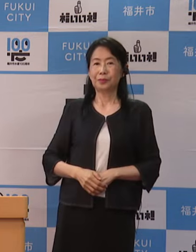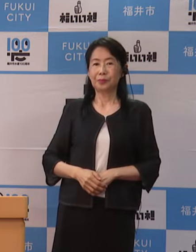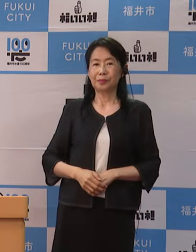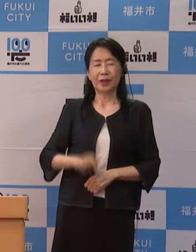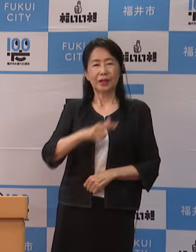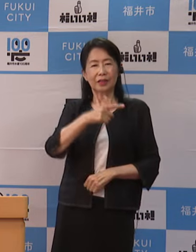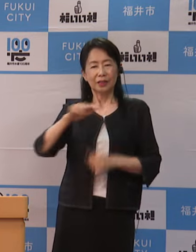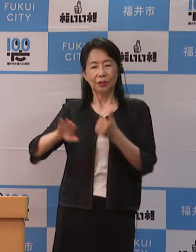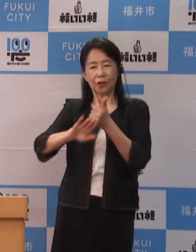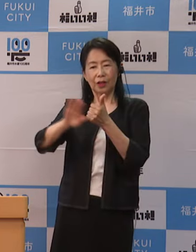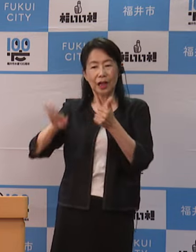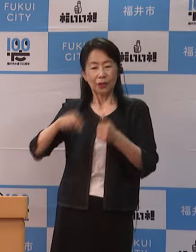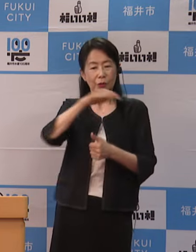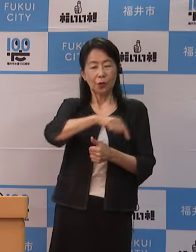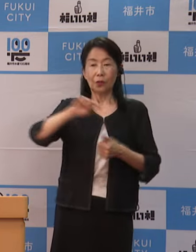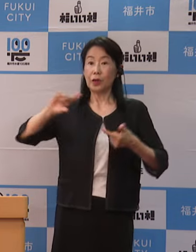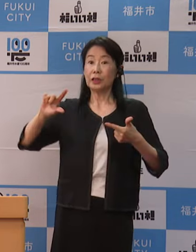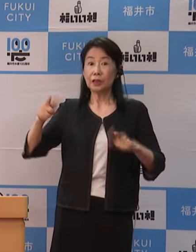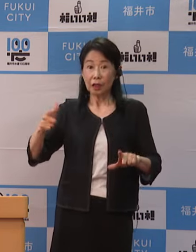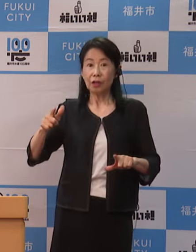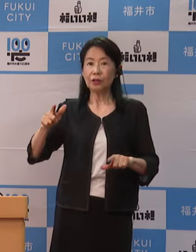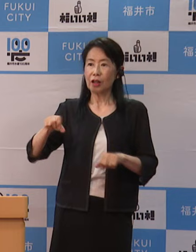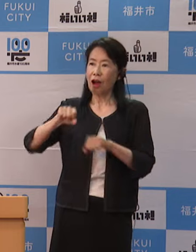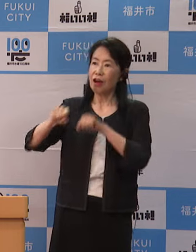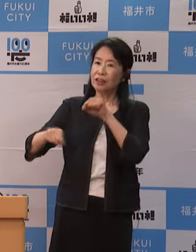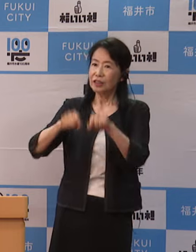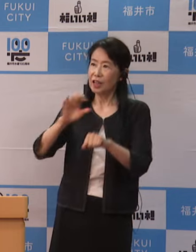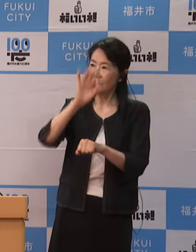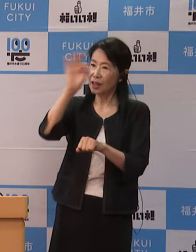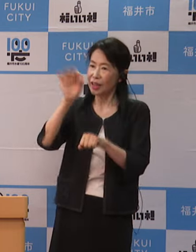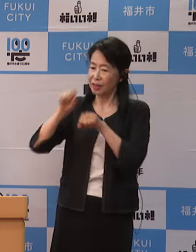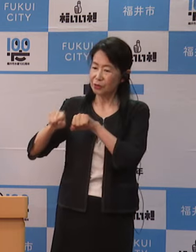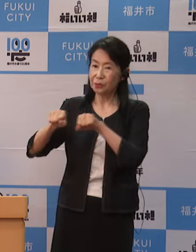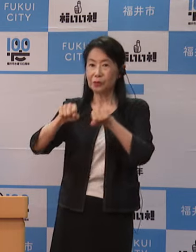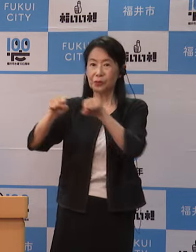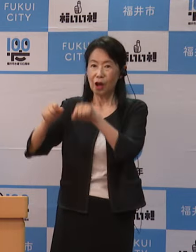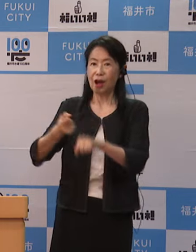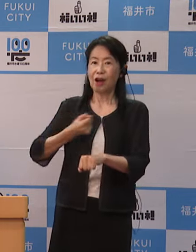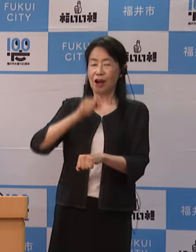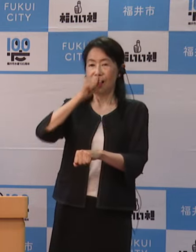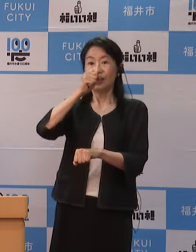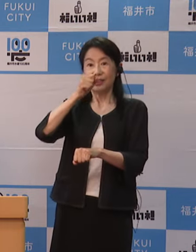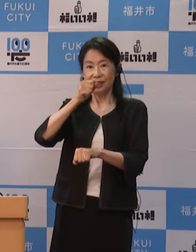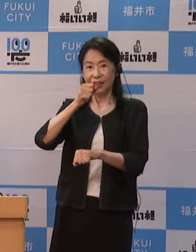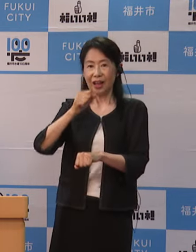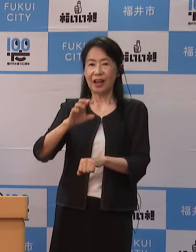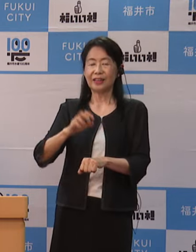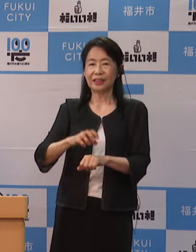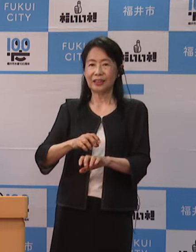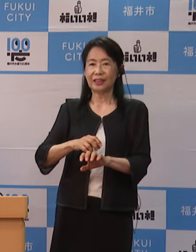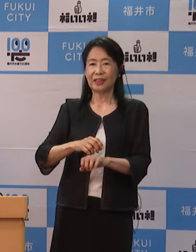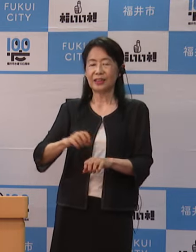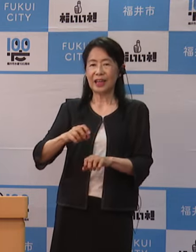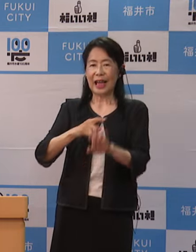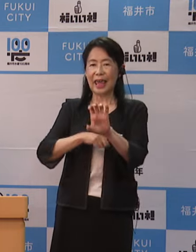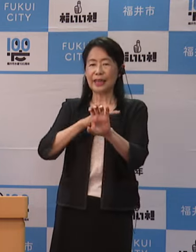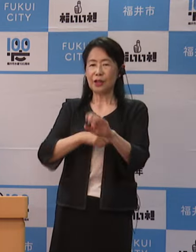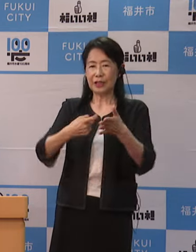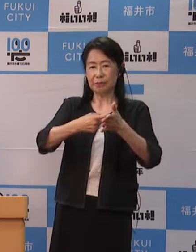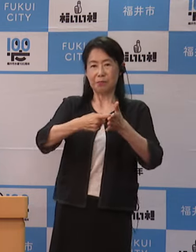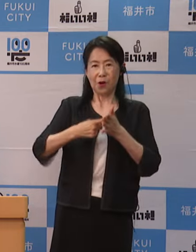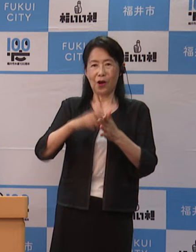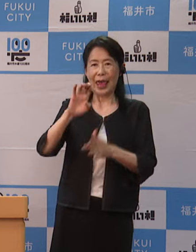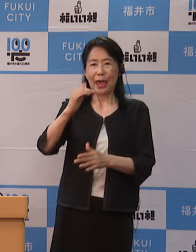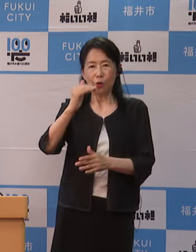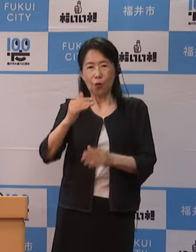いろんな環境は違いますけども、面白いなと思って、こんなことはエコも絡めて何かできないかなっていうようなことは